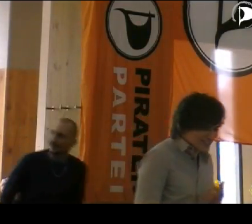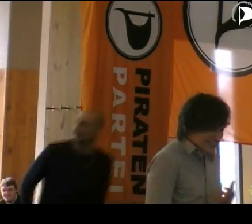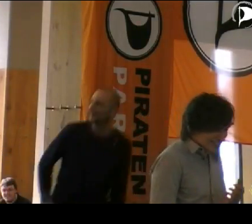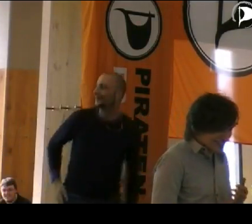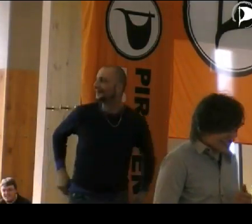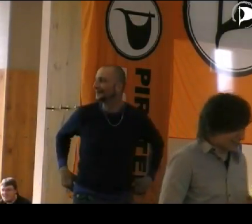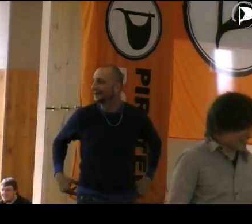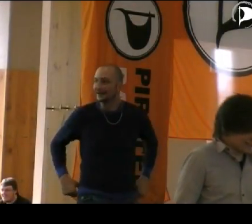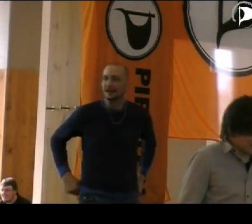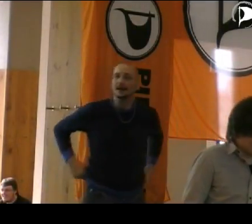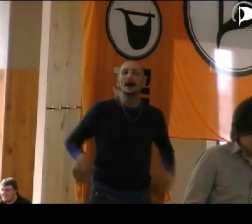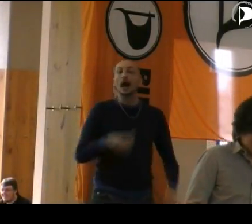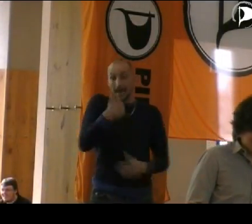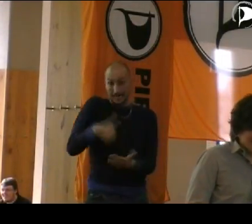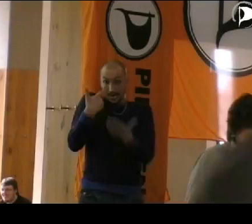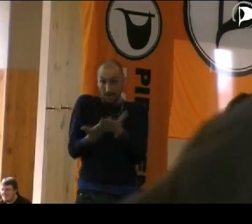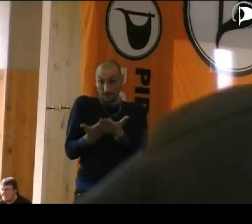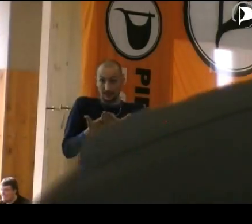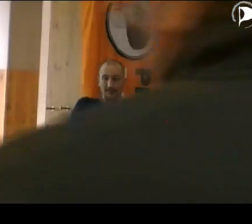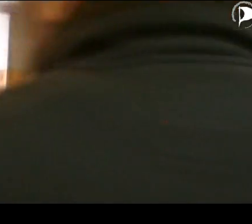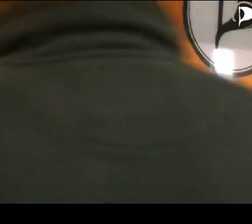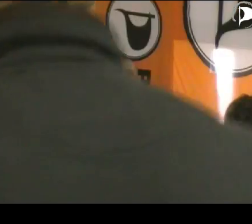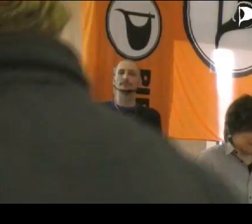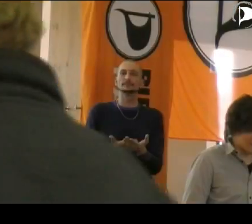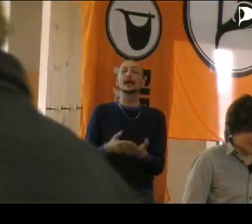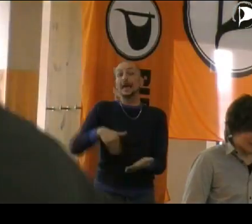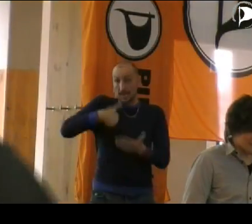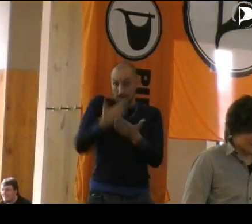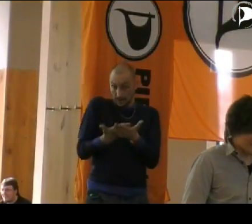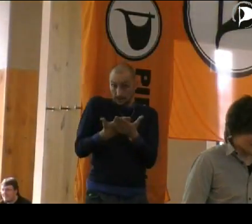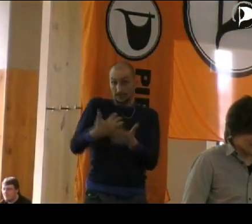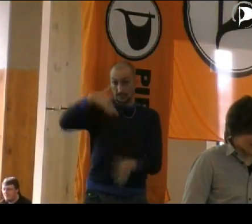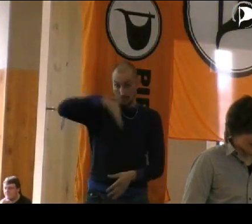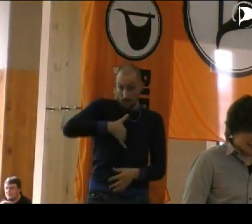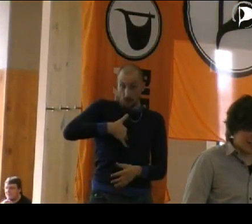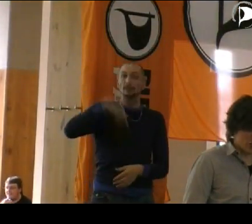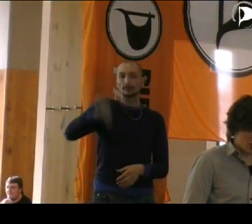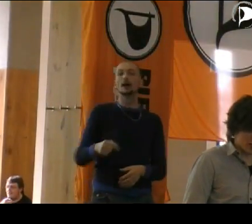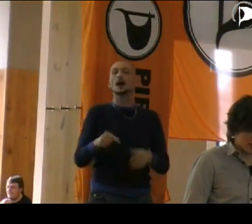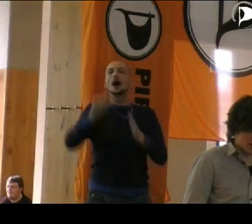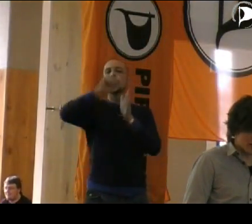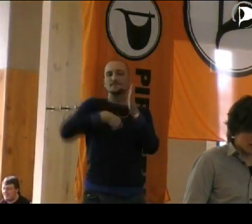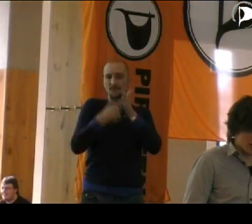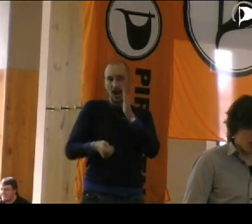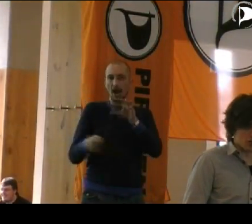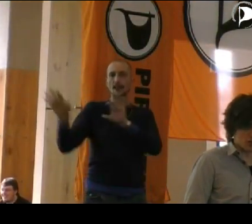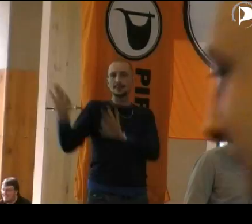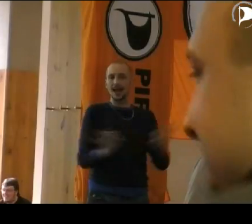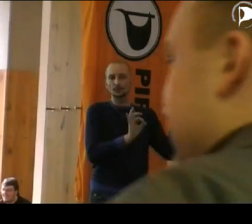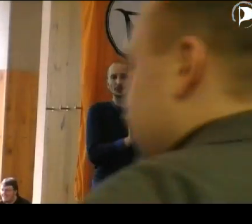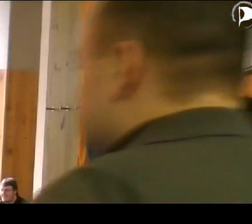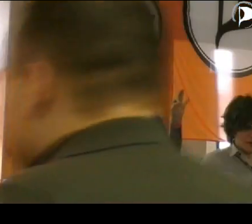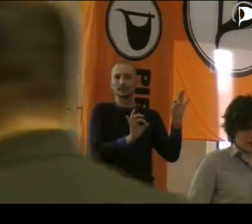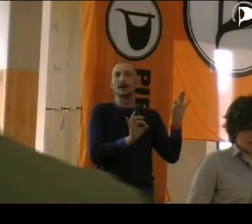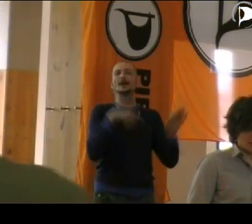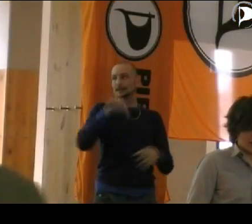wir haben ein ergebnis wurden die wahrheit wird es gleich vortrag die vielfalt der noch ab